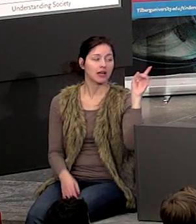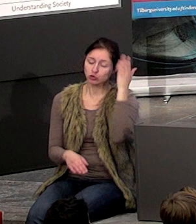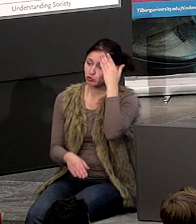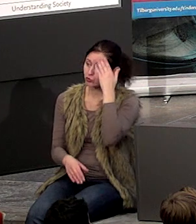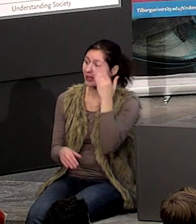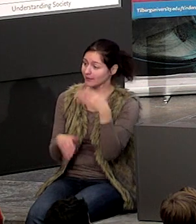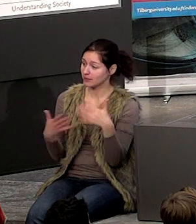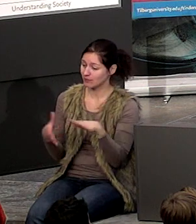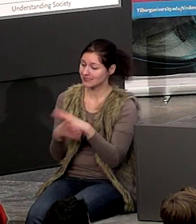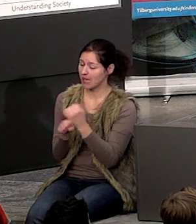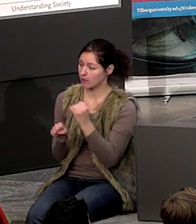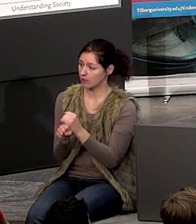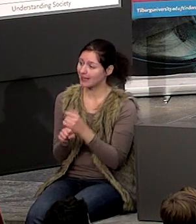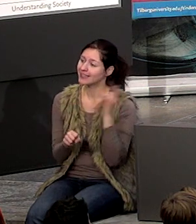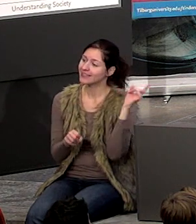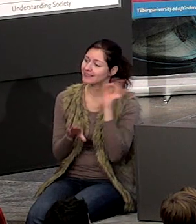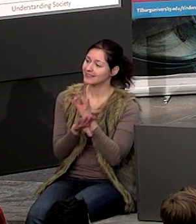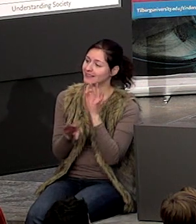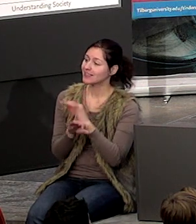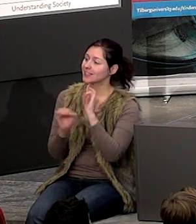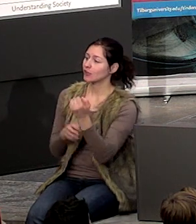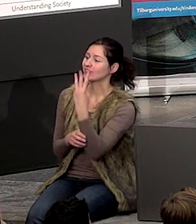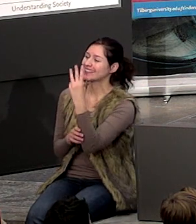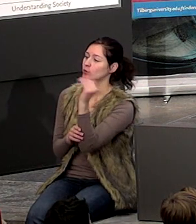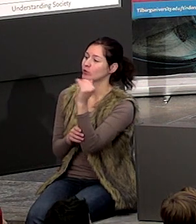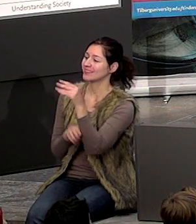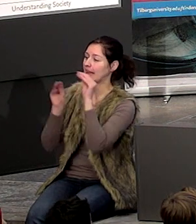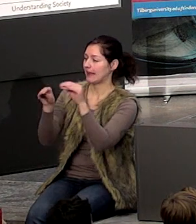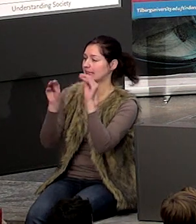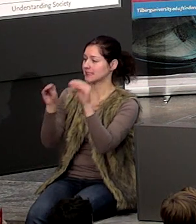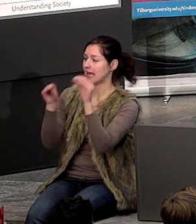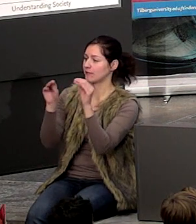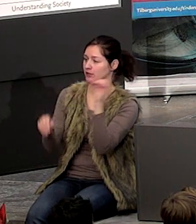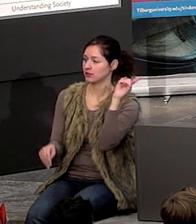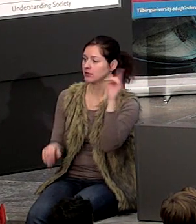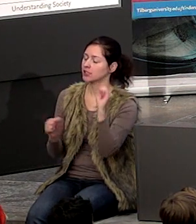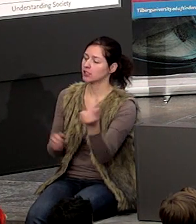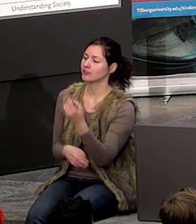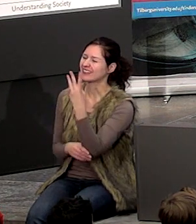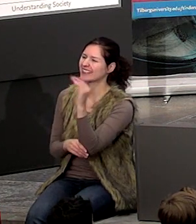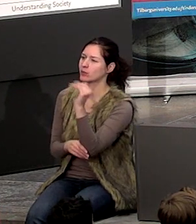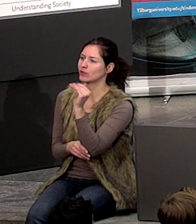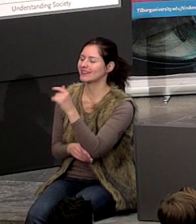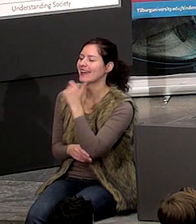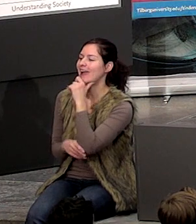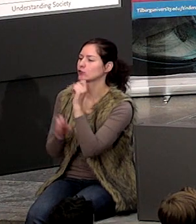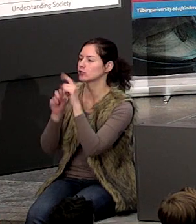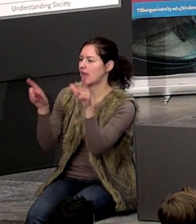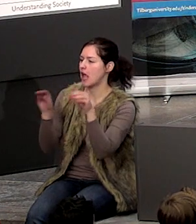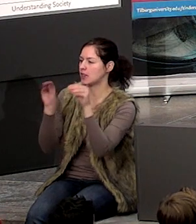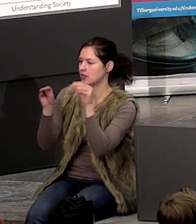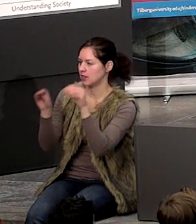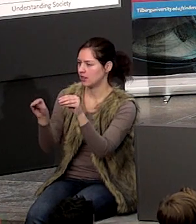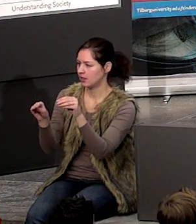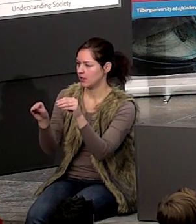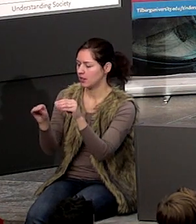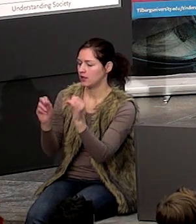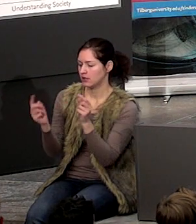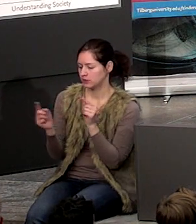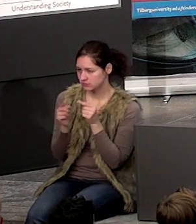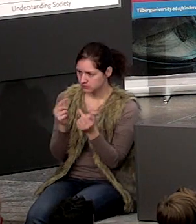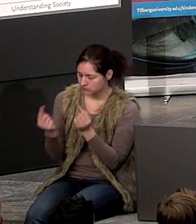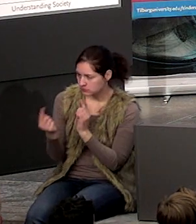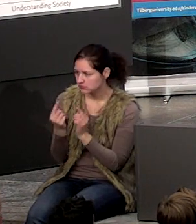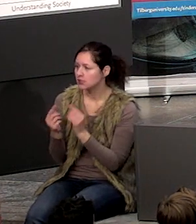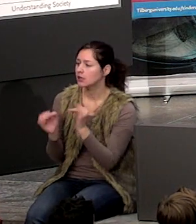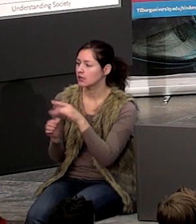meegewerkt. Dit lesrobotje kan 3 kwartier les geven. Kan 3 kwartier Engels geven. Interactief, reageert, stelt vragen.